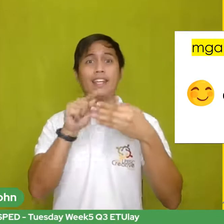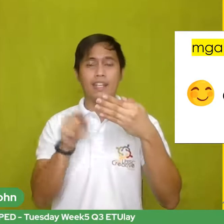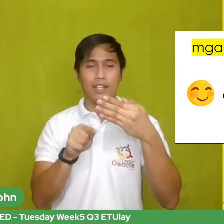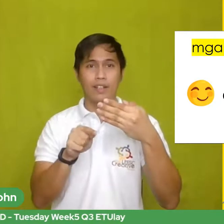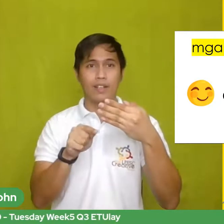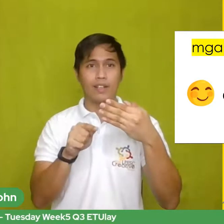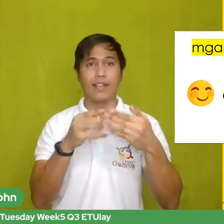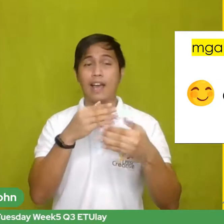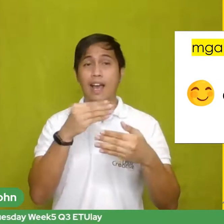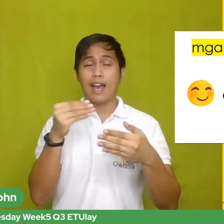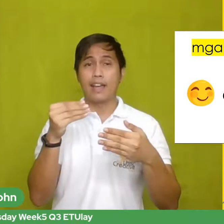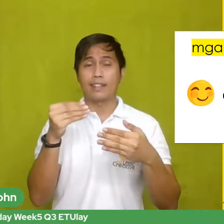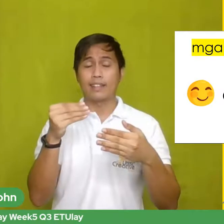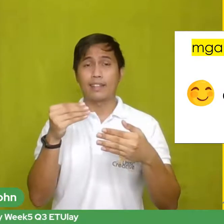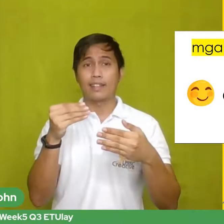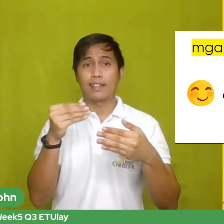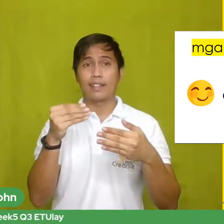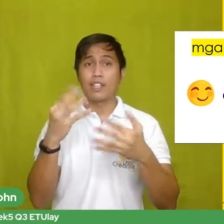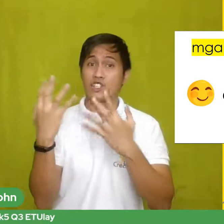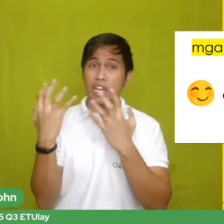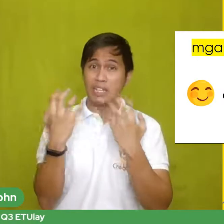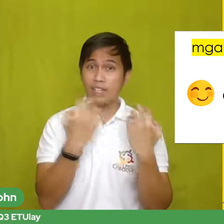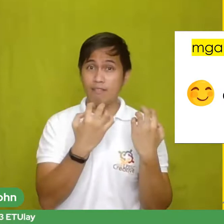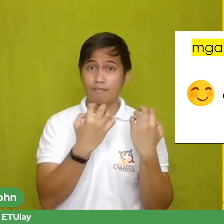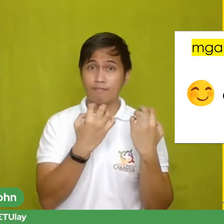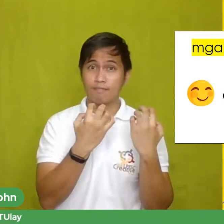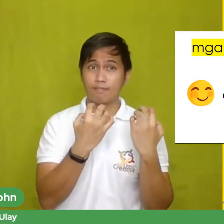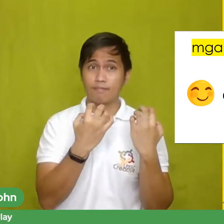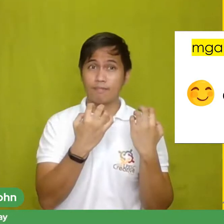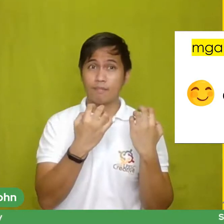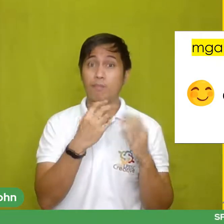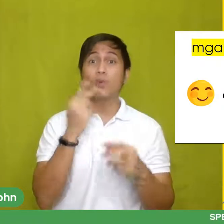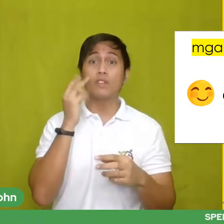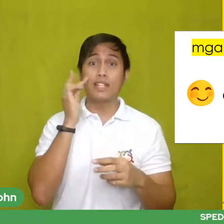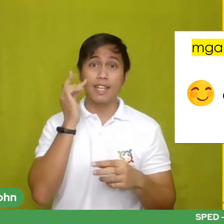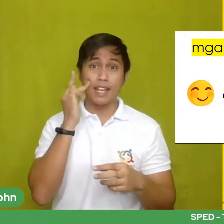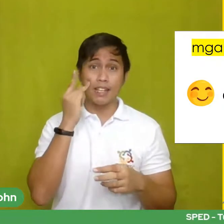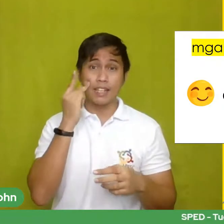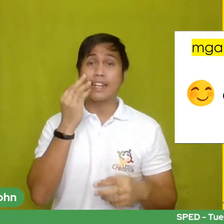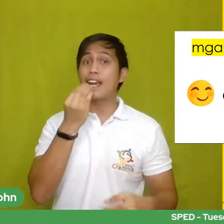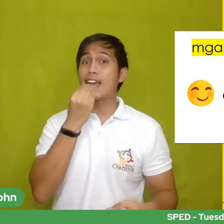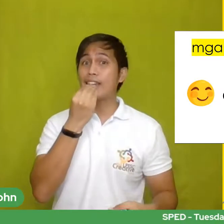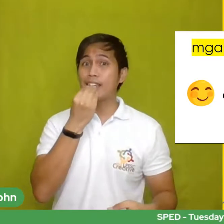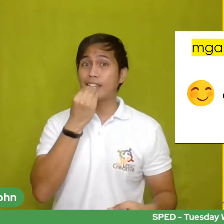outlining, at shading? Prutas, ha? Kinakain natin.